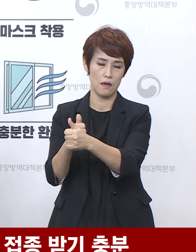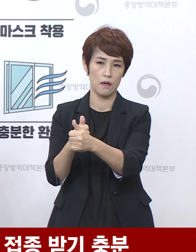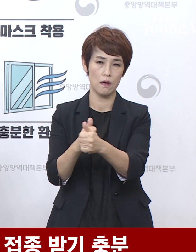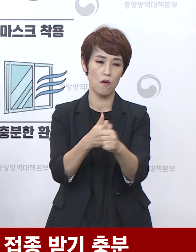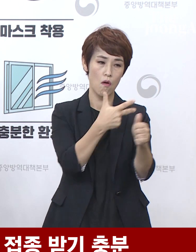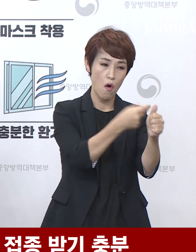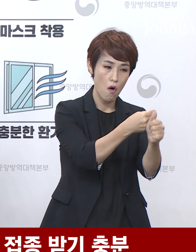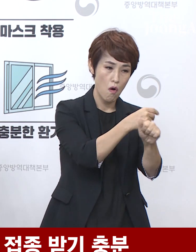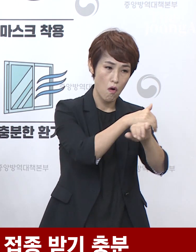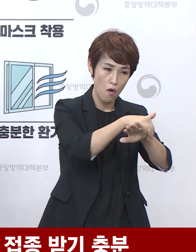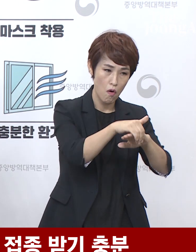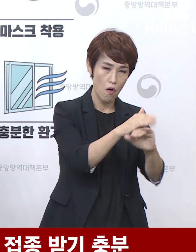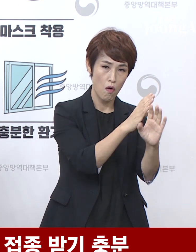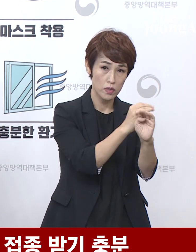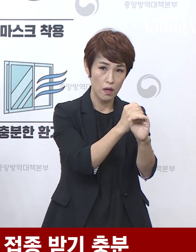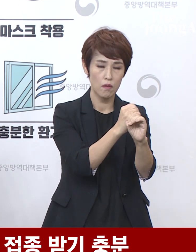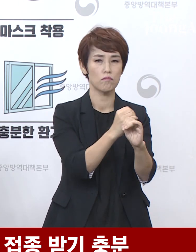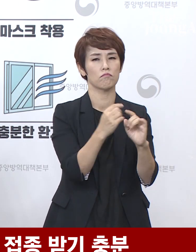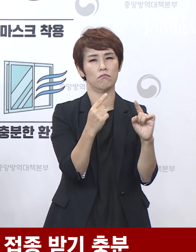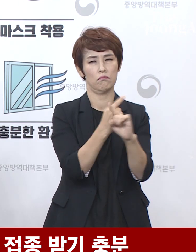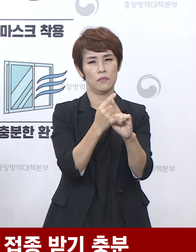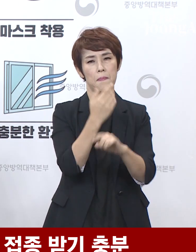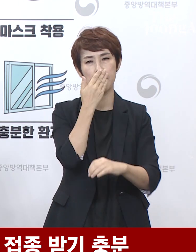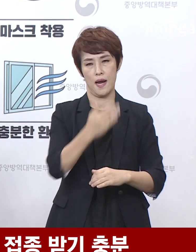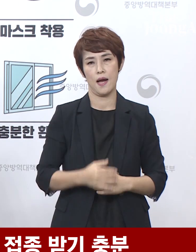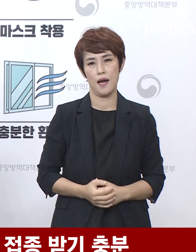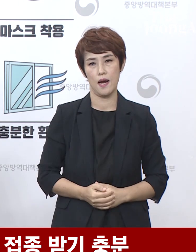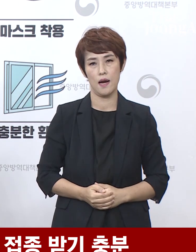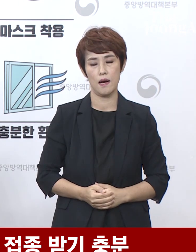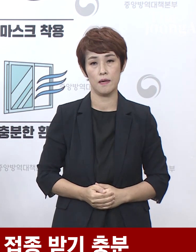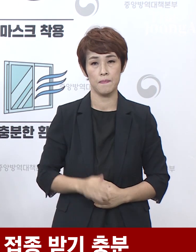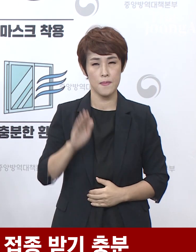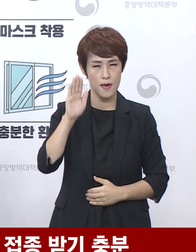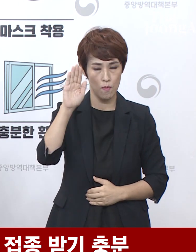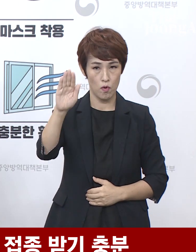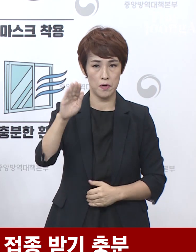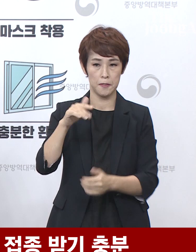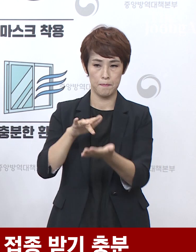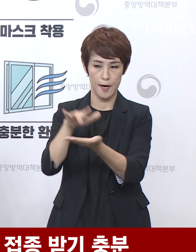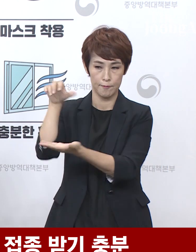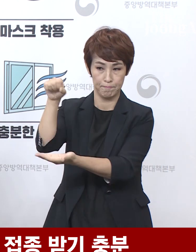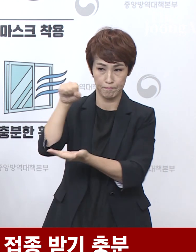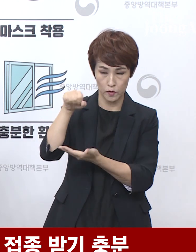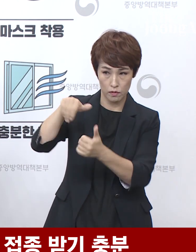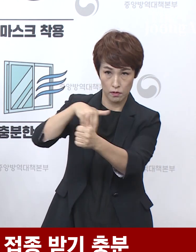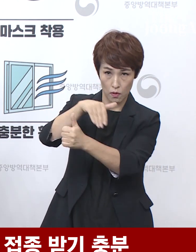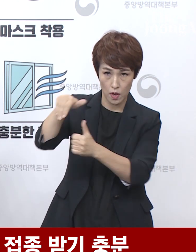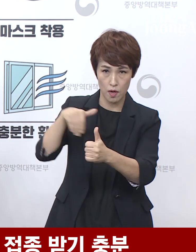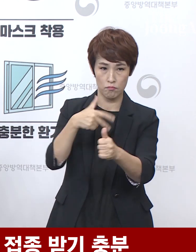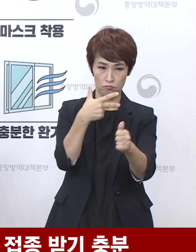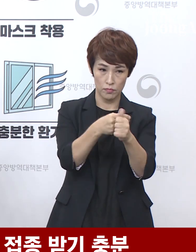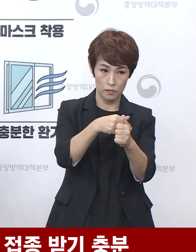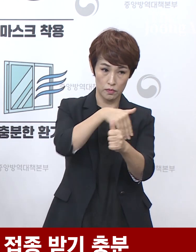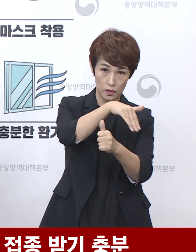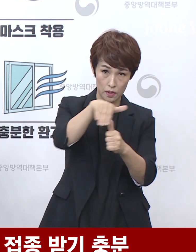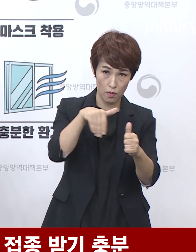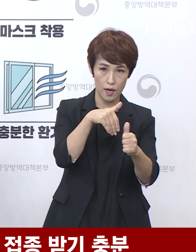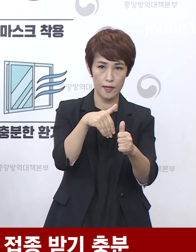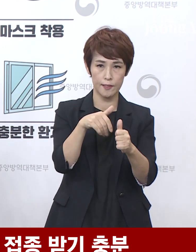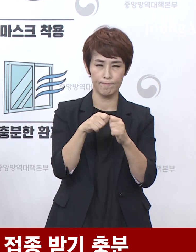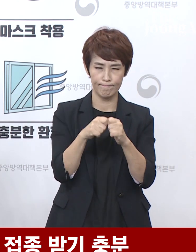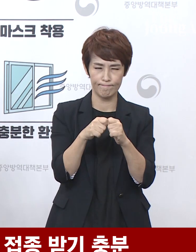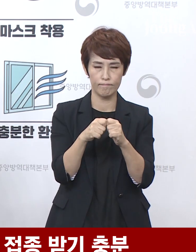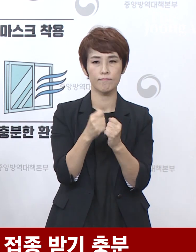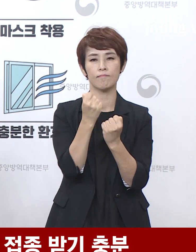접종 일정이 일부 변동될 수 있어 향후에 백신 수급 상황과 접종 관련 사항에 대해